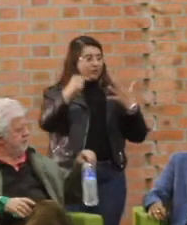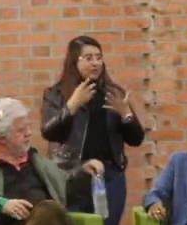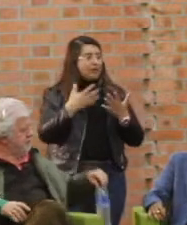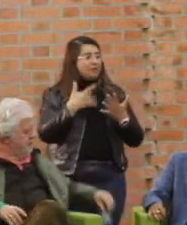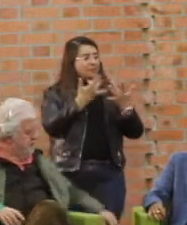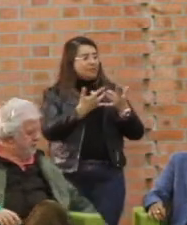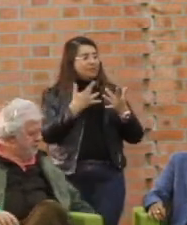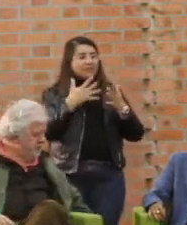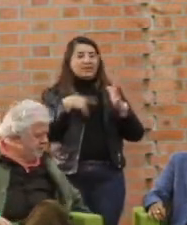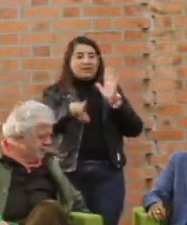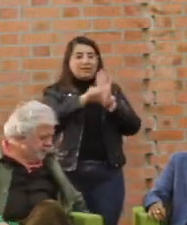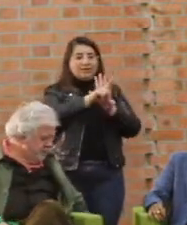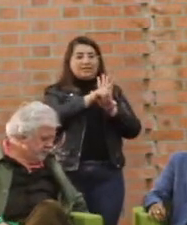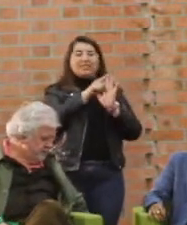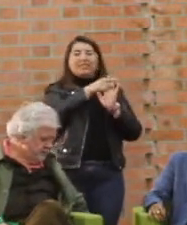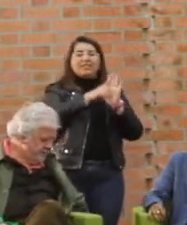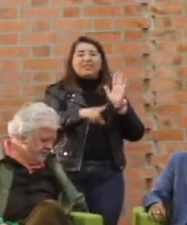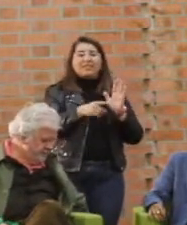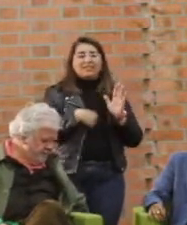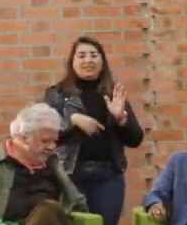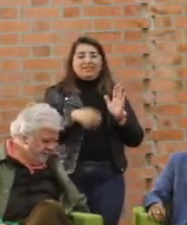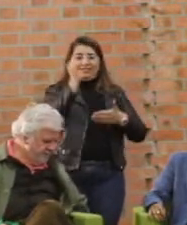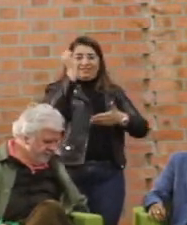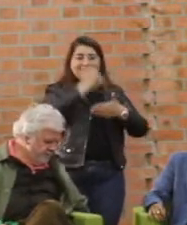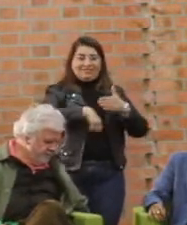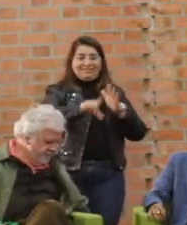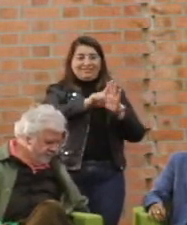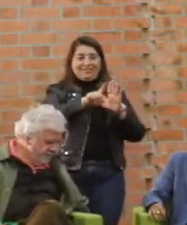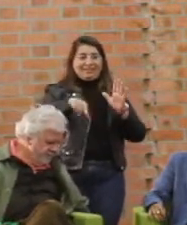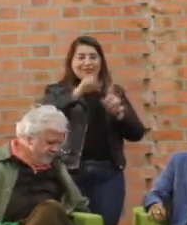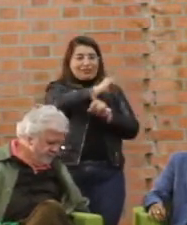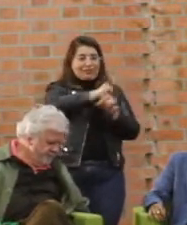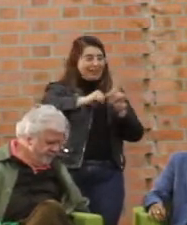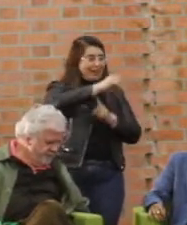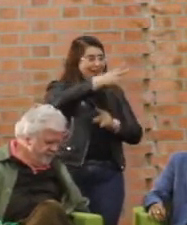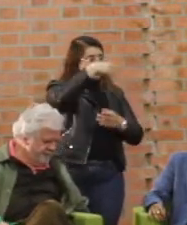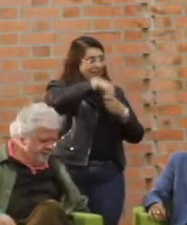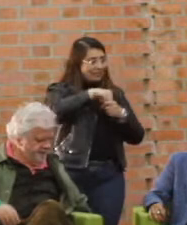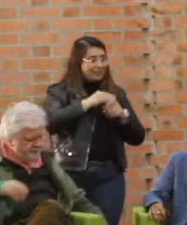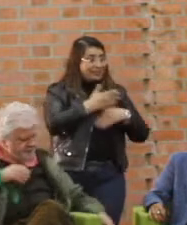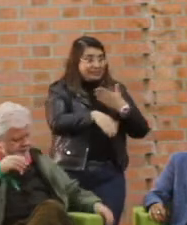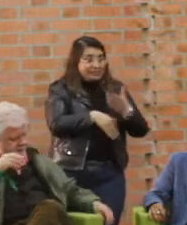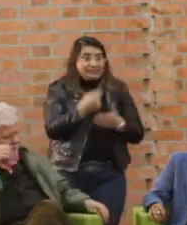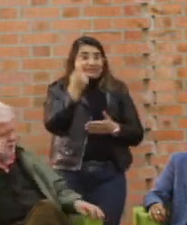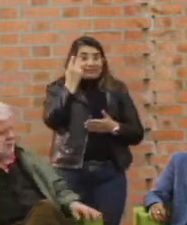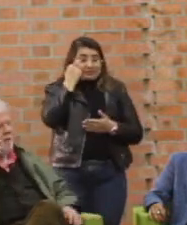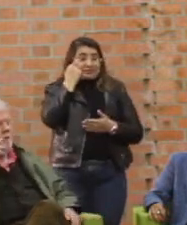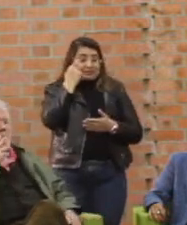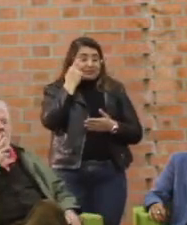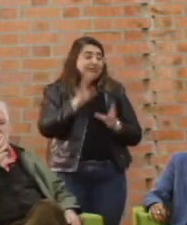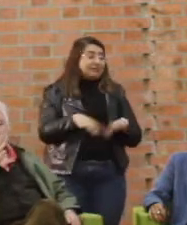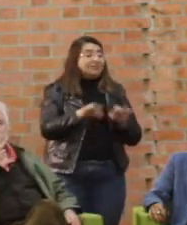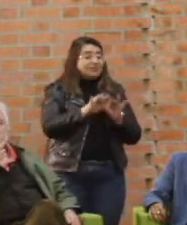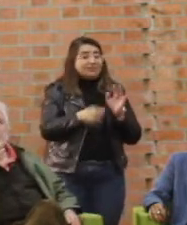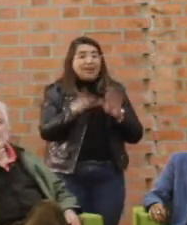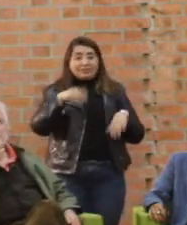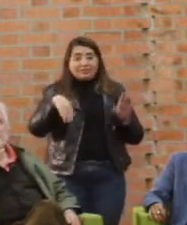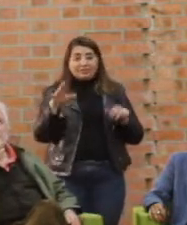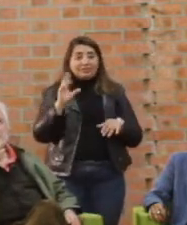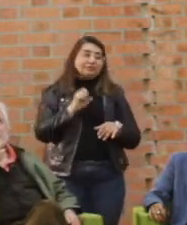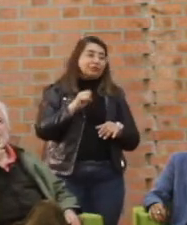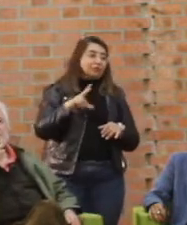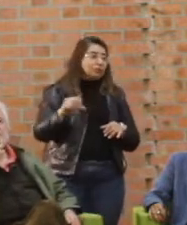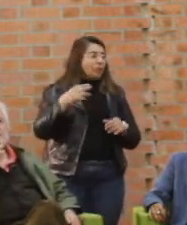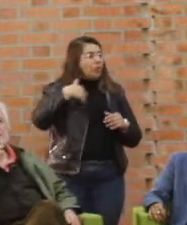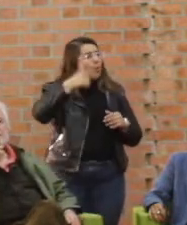despenalización Social es digamos es avanzar hacia el lugar de las representaciones sociales y